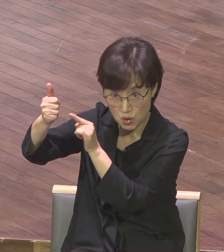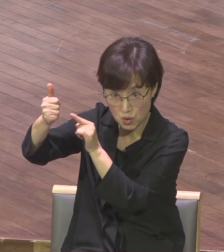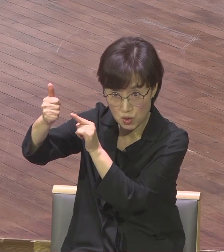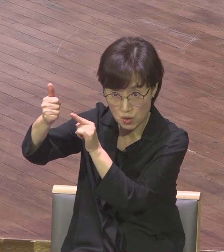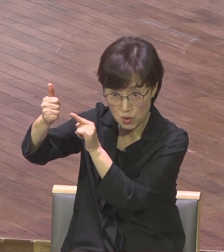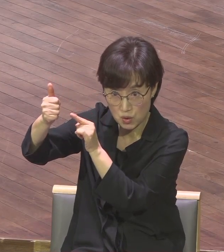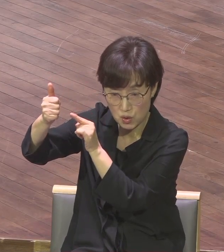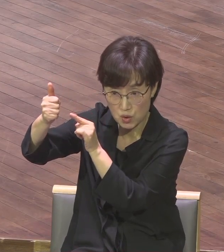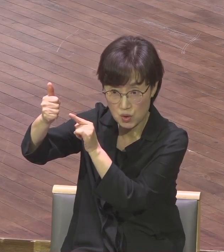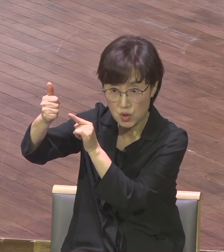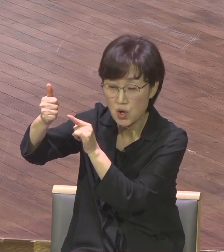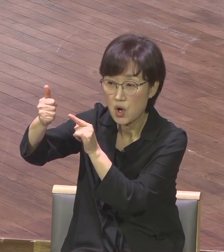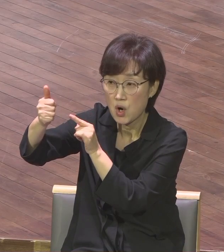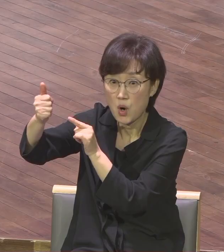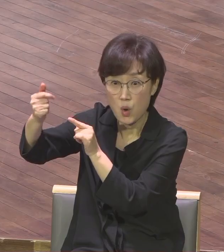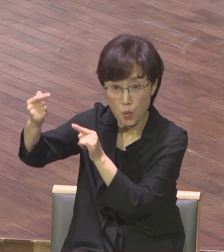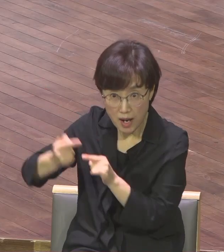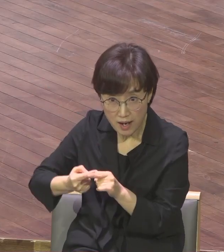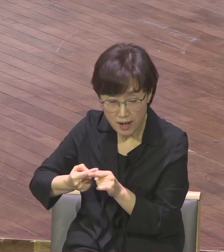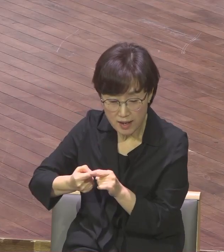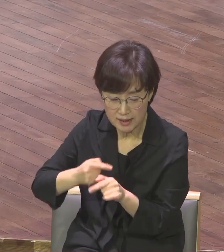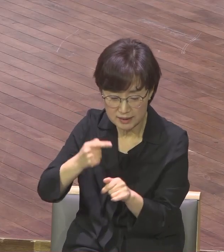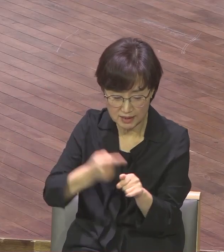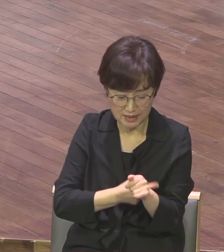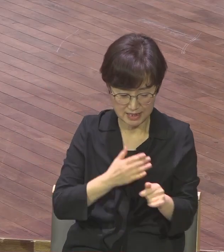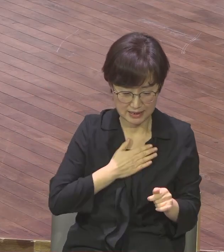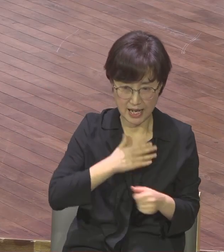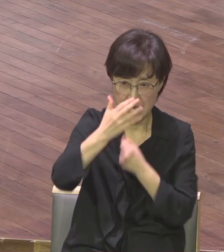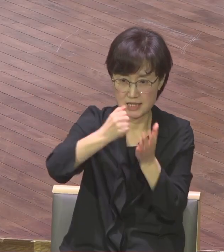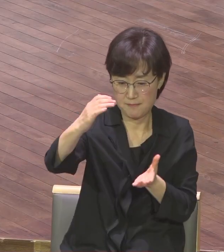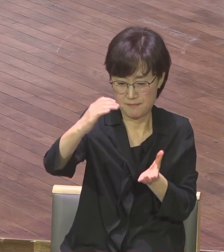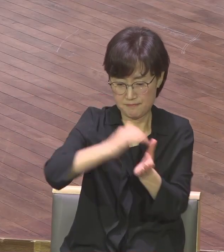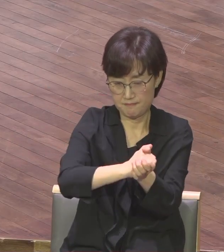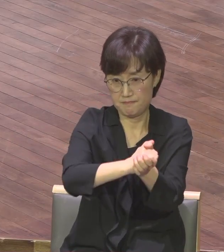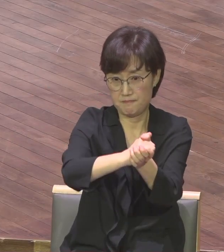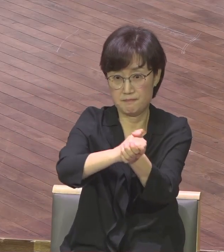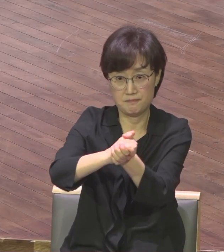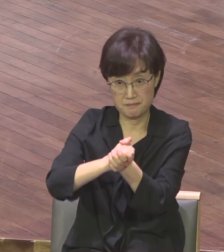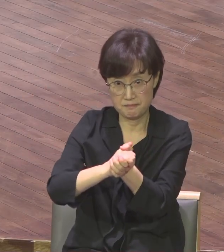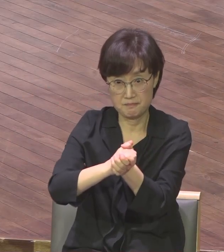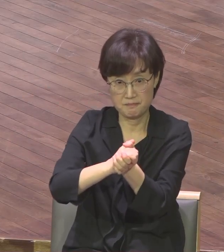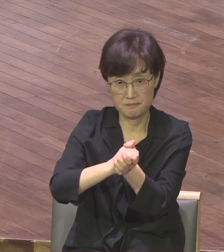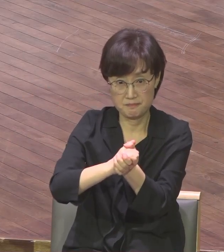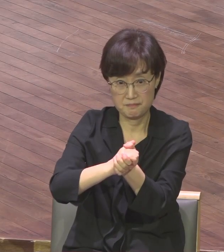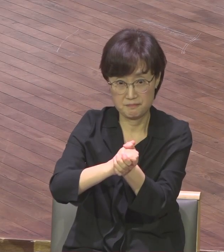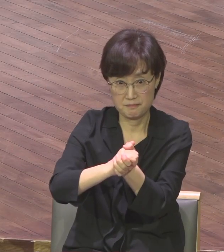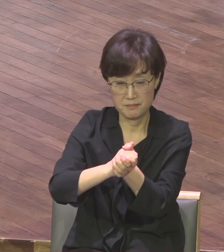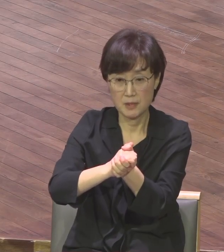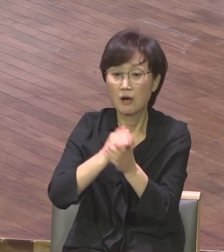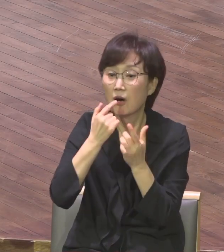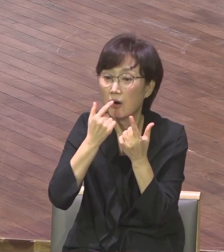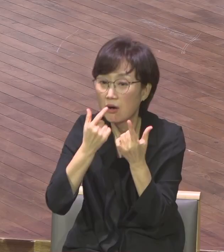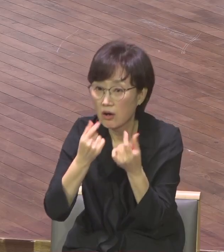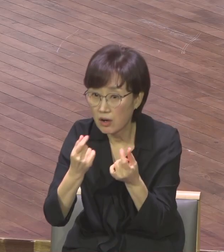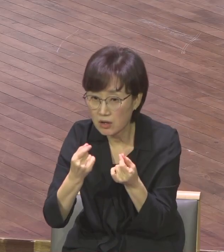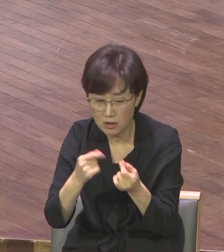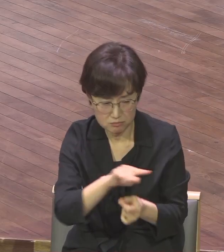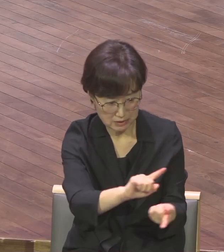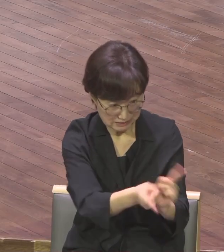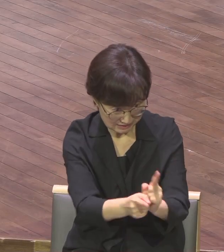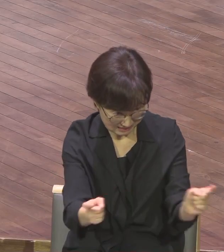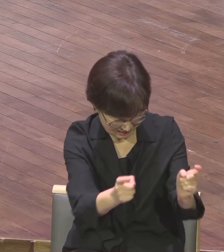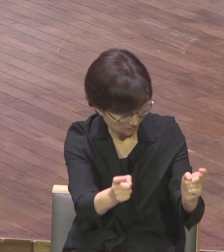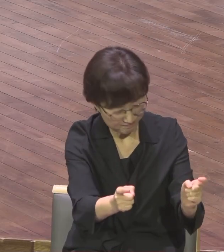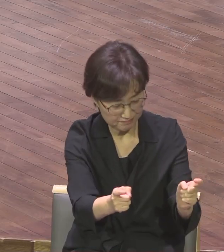화목하게 하신 것처럼 우리도 화목하게 하는 직분을 주셨다는 거죠. 그래서 직분이